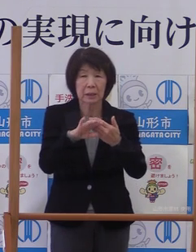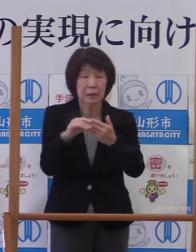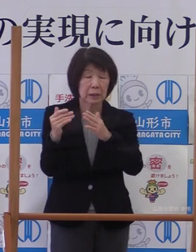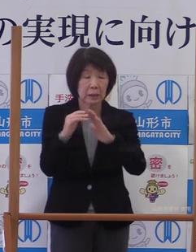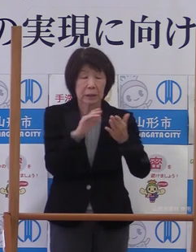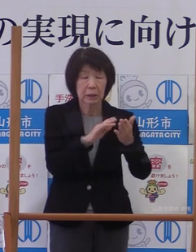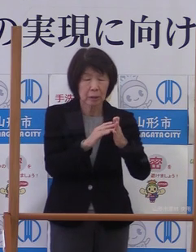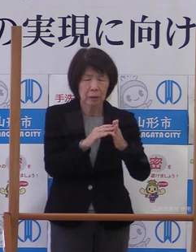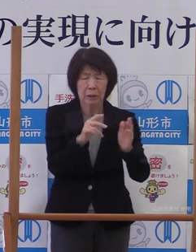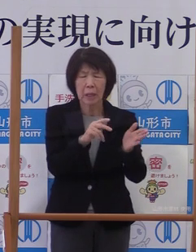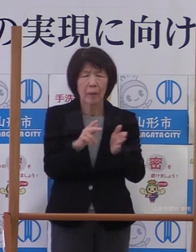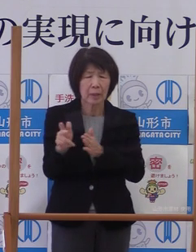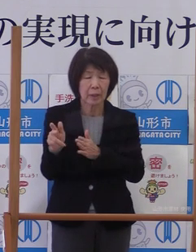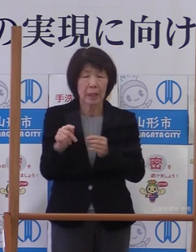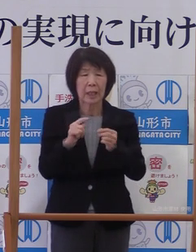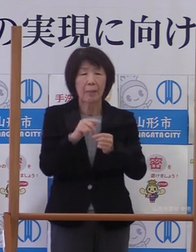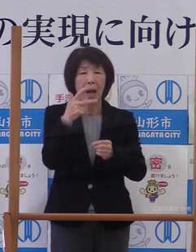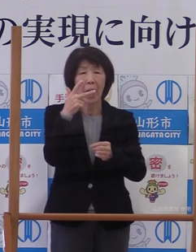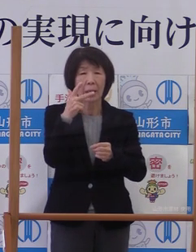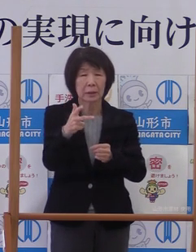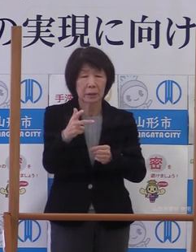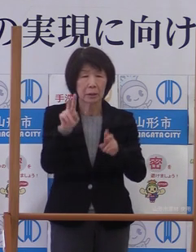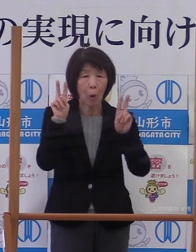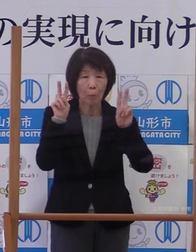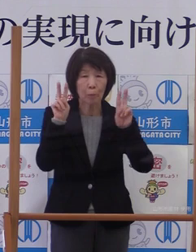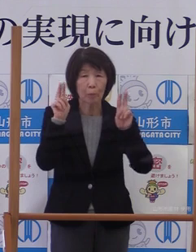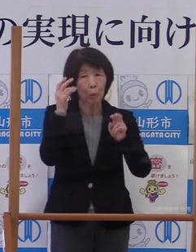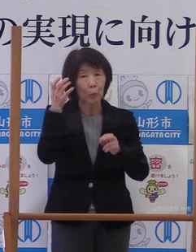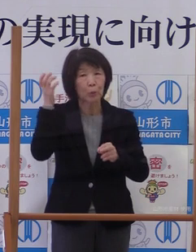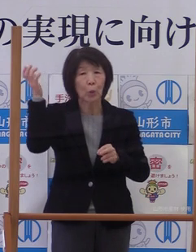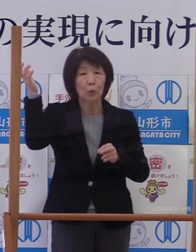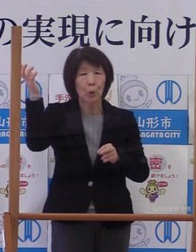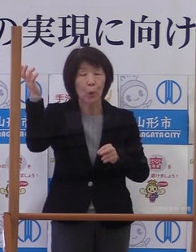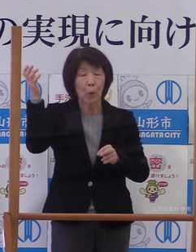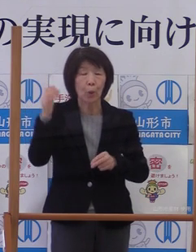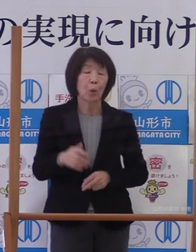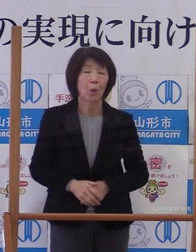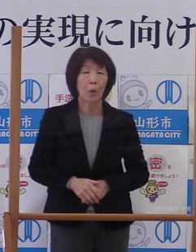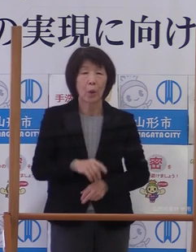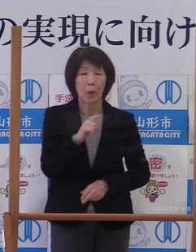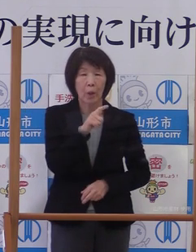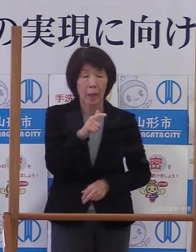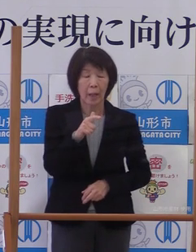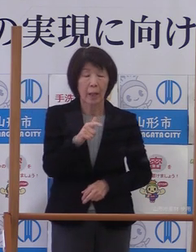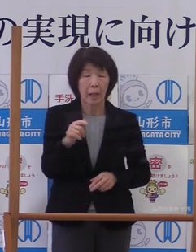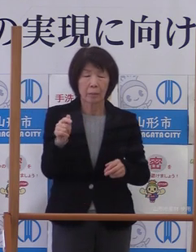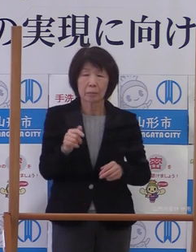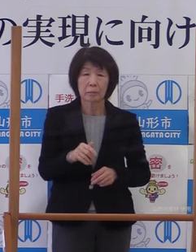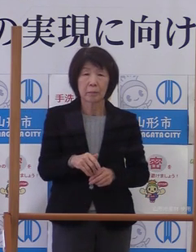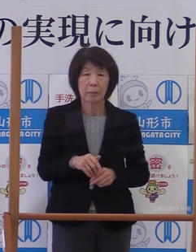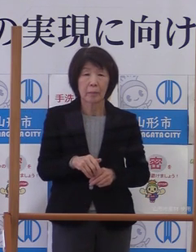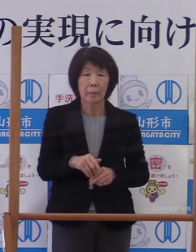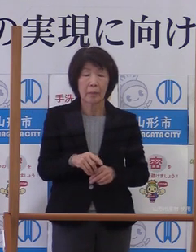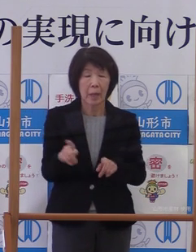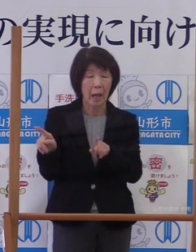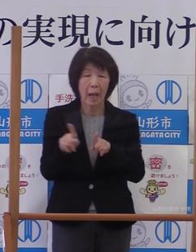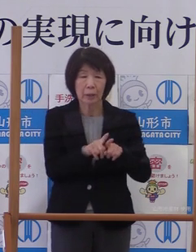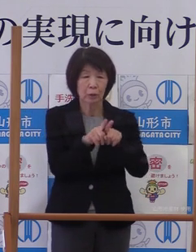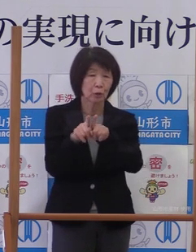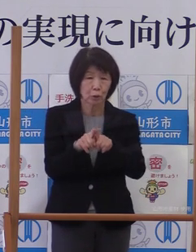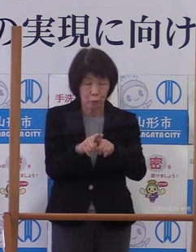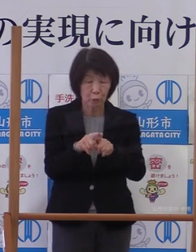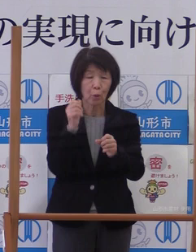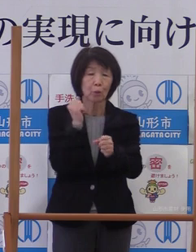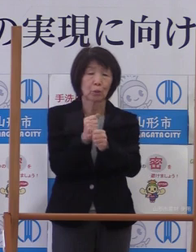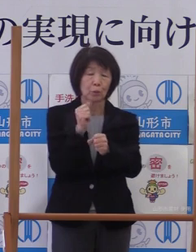PR 等を通じて、山形市のビジョンや事業趣旨を広く周知し、パートナーシップの構築等を